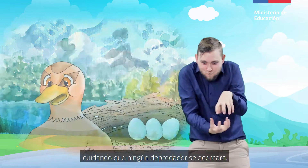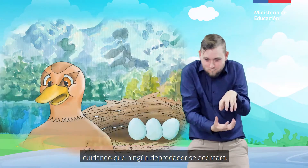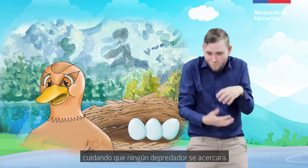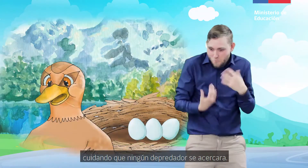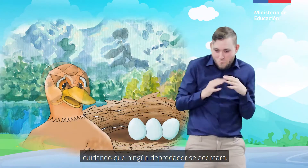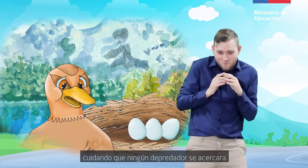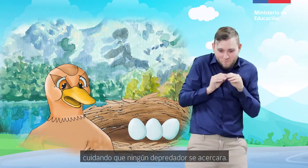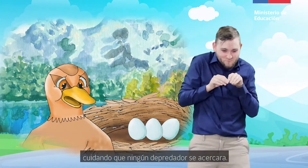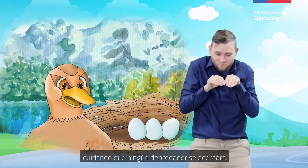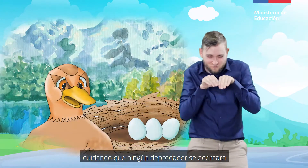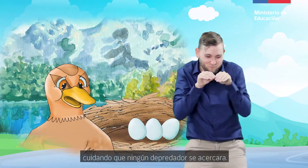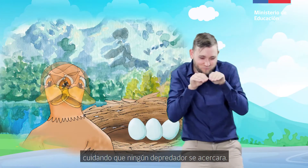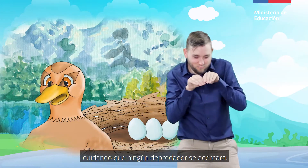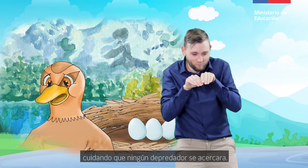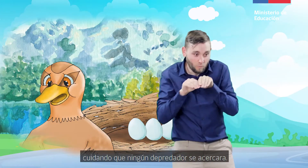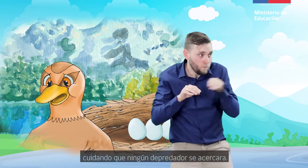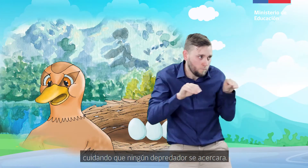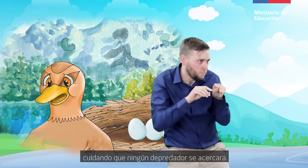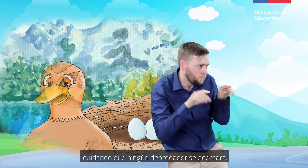cuidando que ningún depredador se acercara.